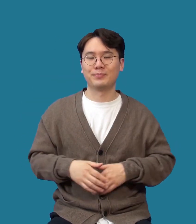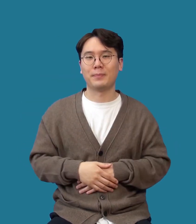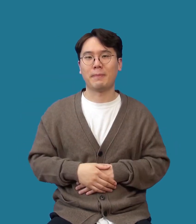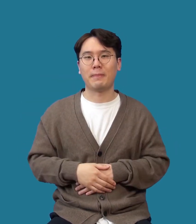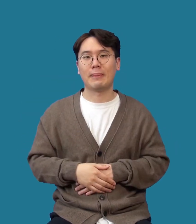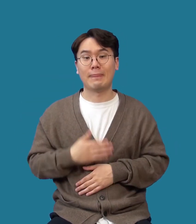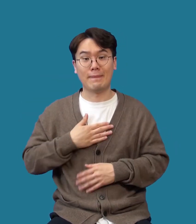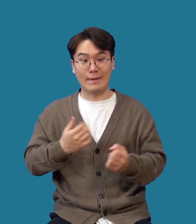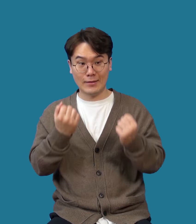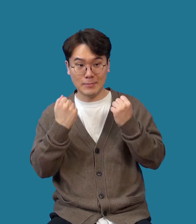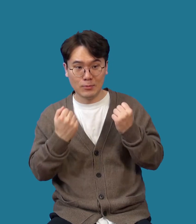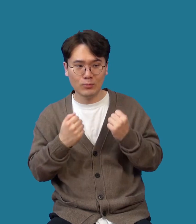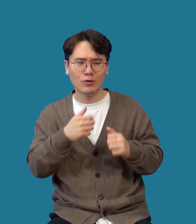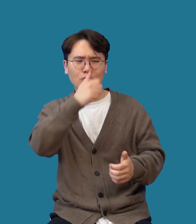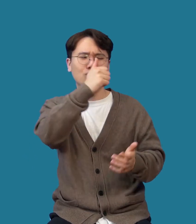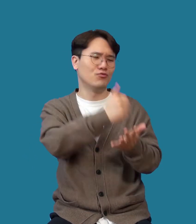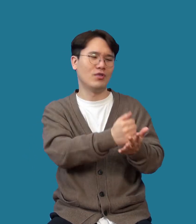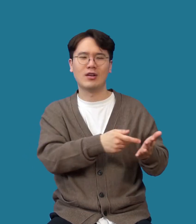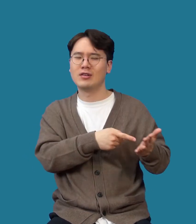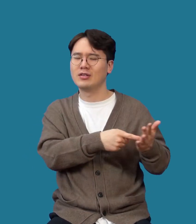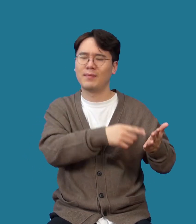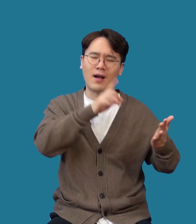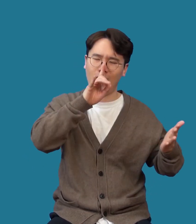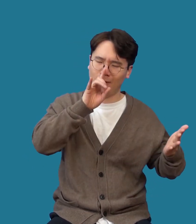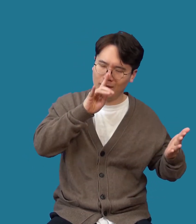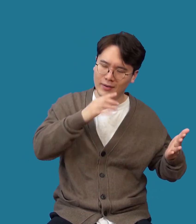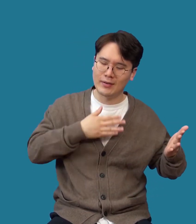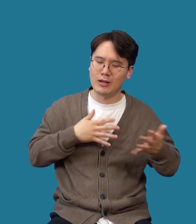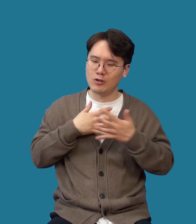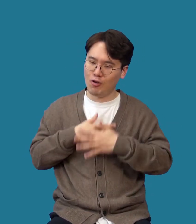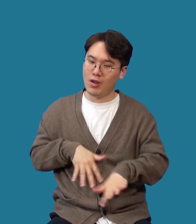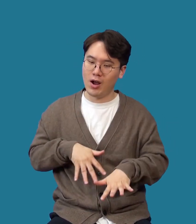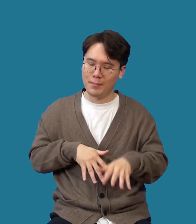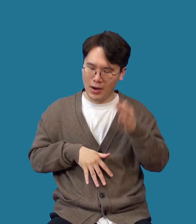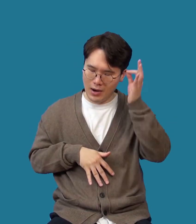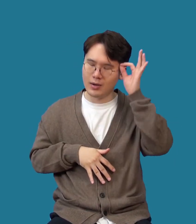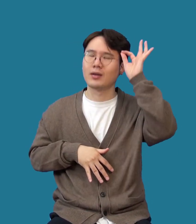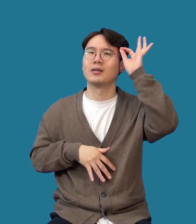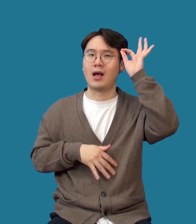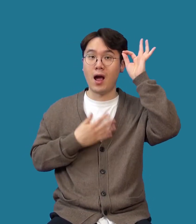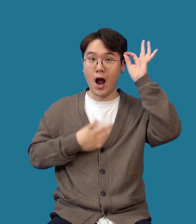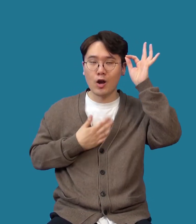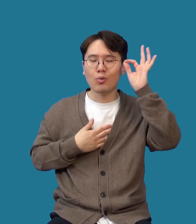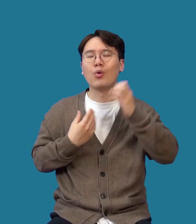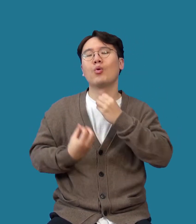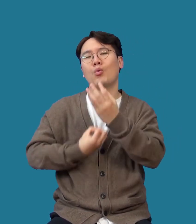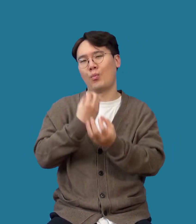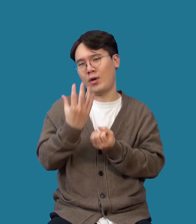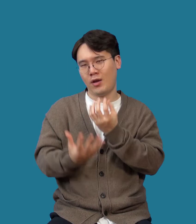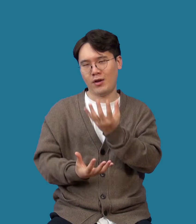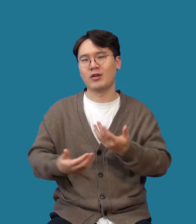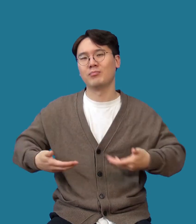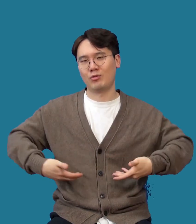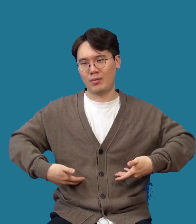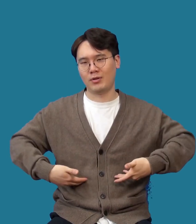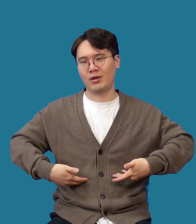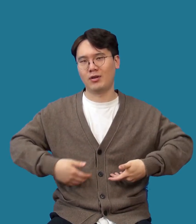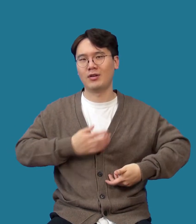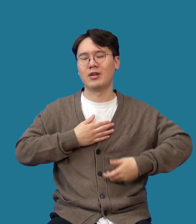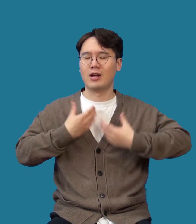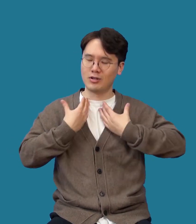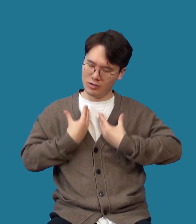수 없는 이 할 수 없는 연약함을 철저하게 깨닫고 고백해야 됩니다. 자기 절망을 해야